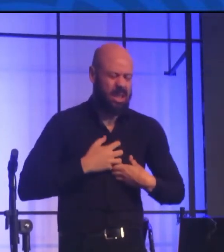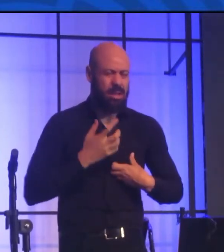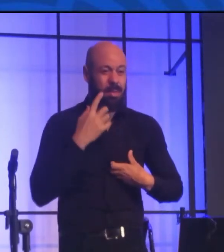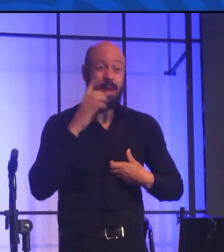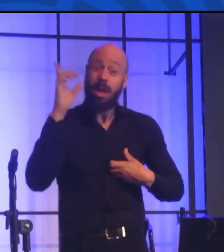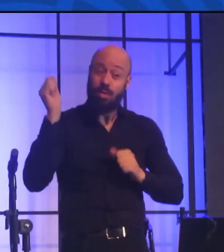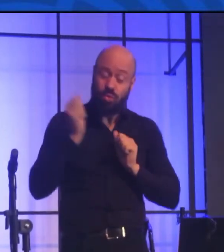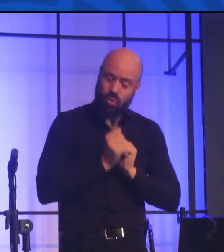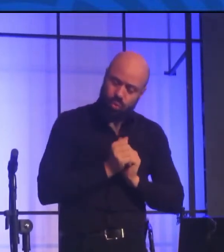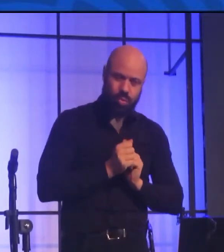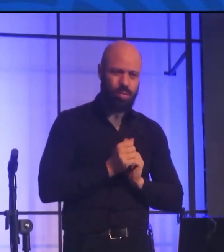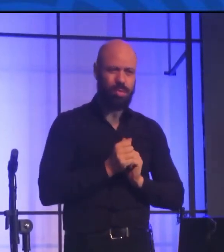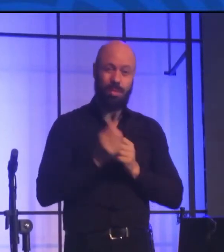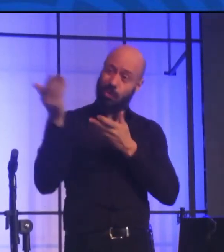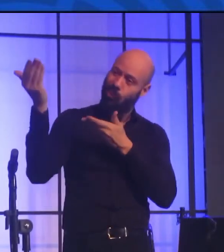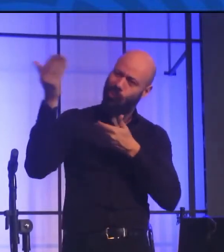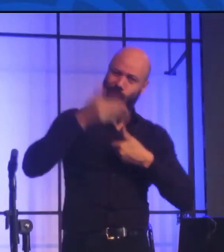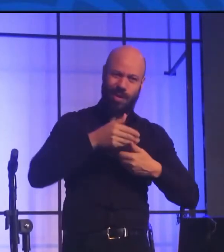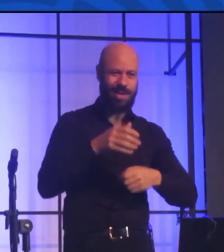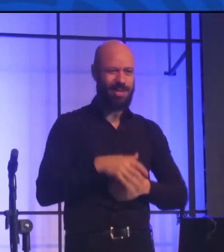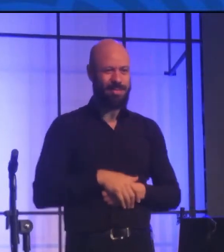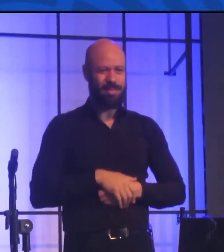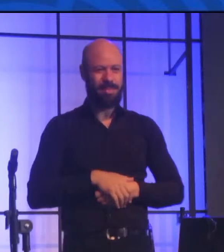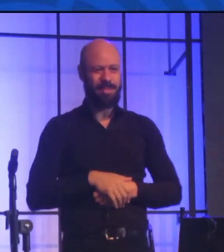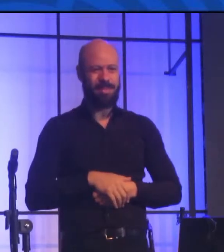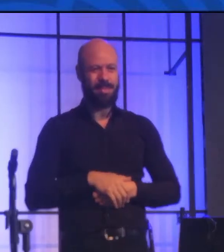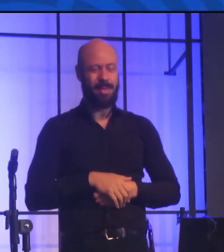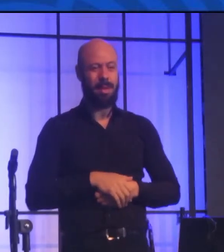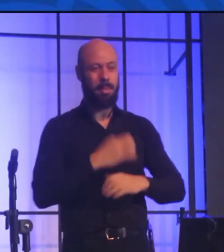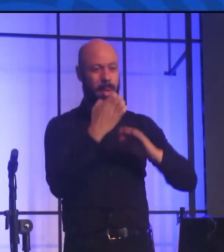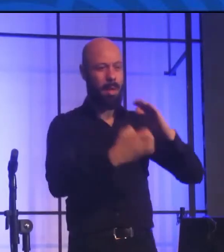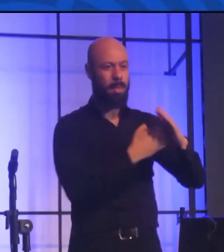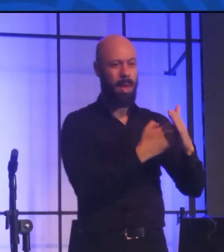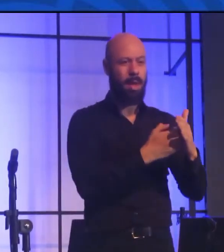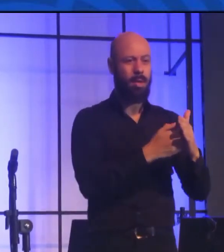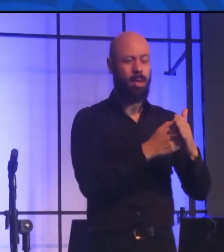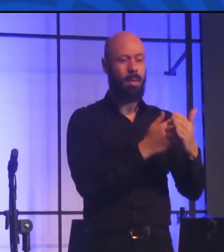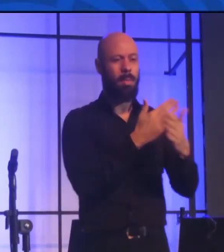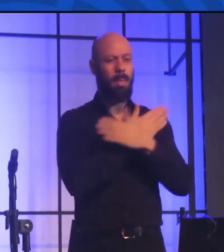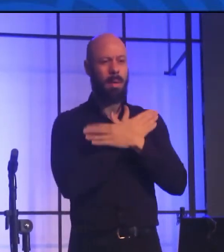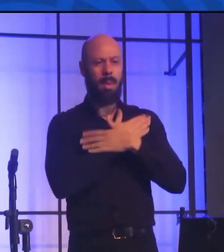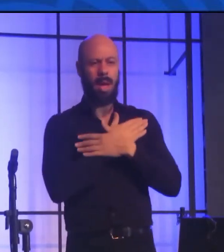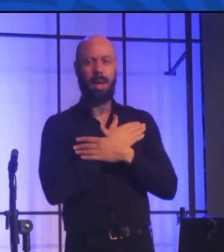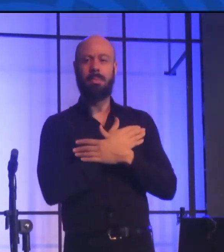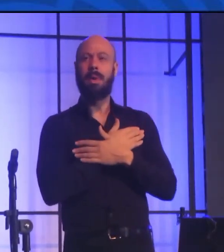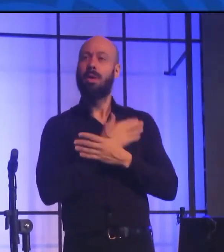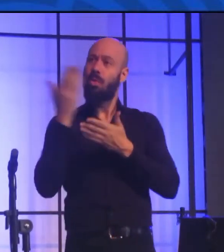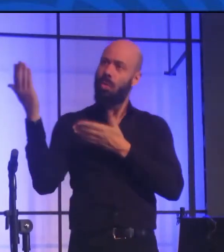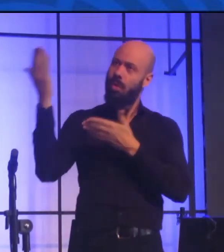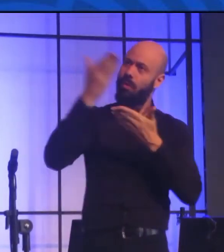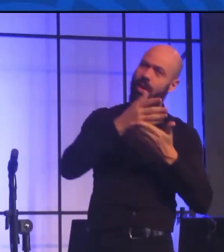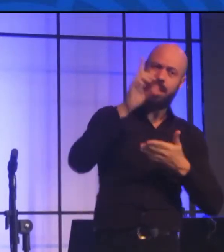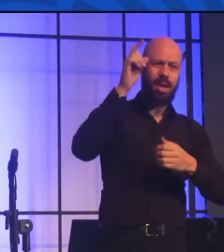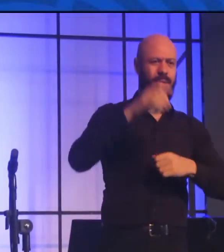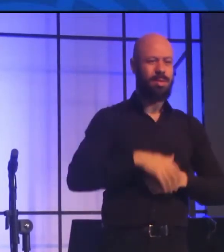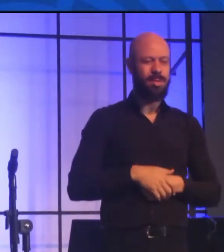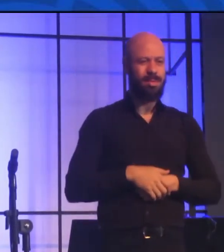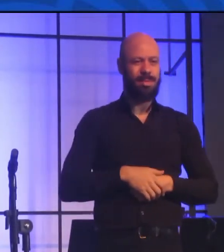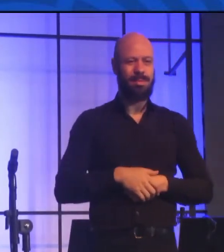conforme o planejado. Mas observe que existe uma parte que Deus faz e uma parte que Deus